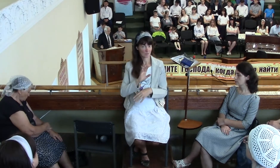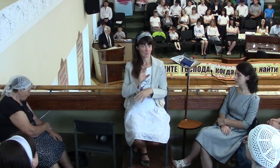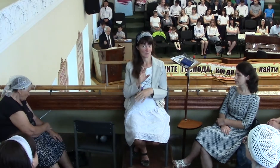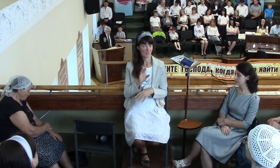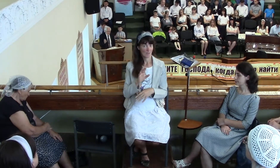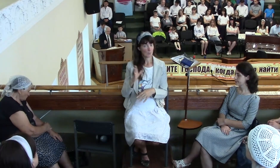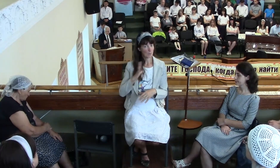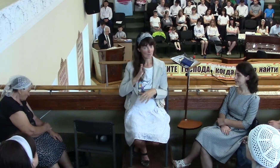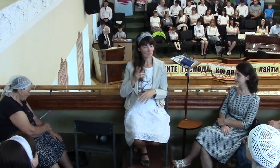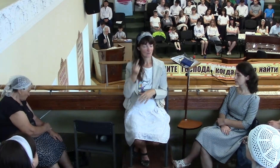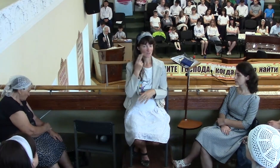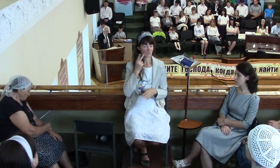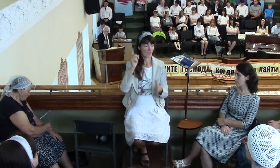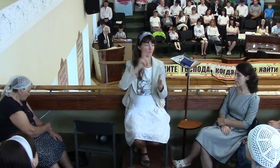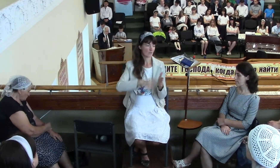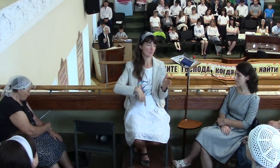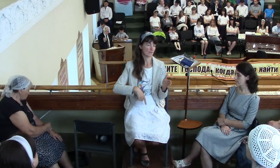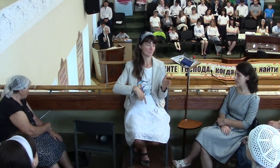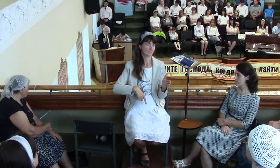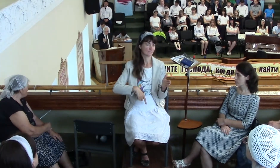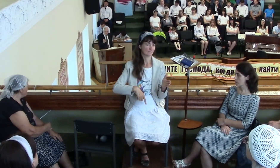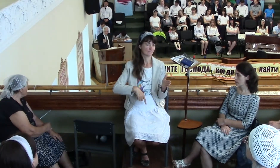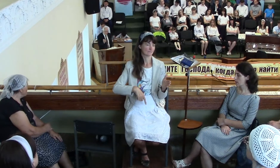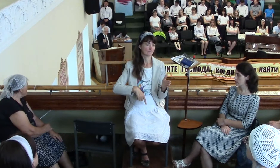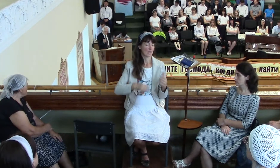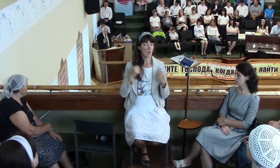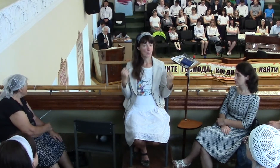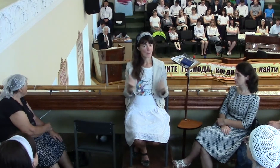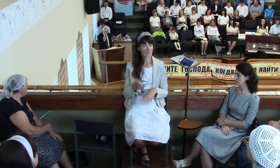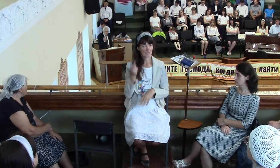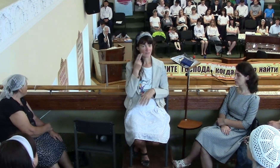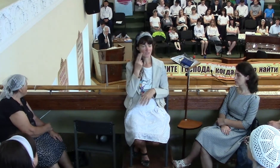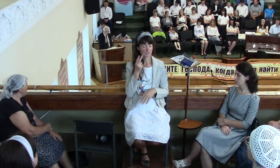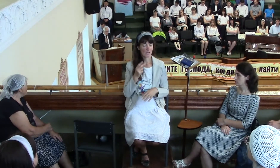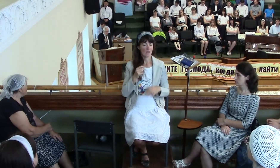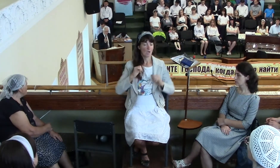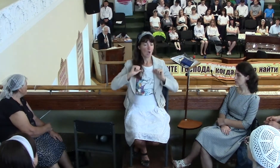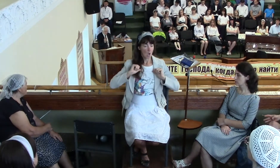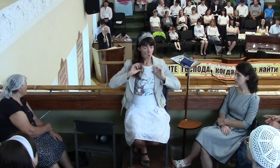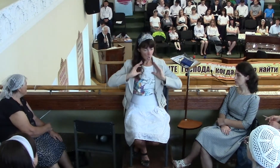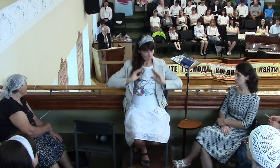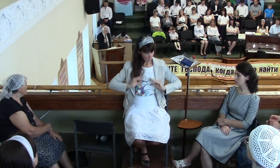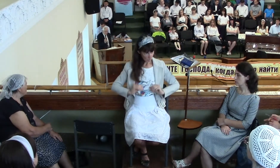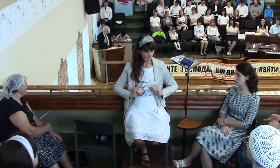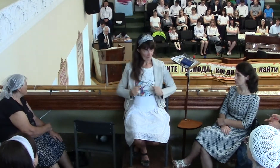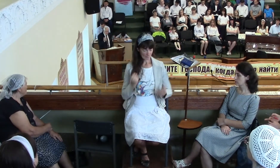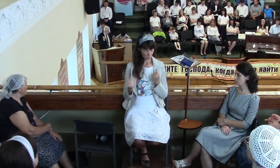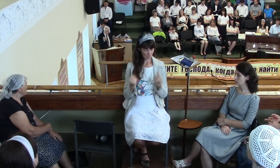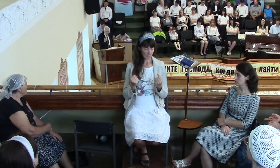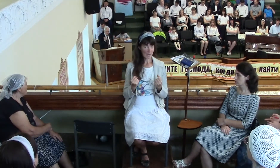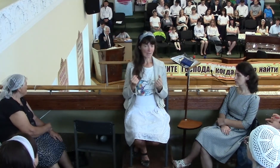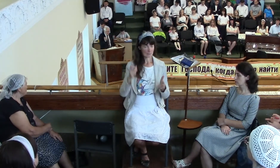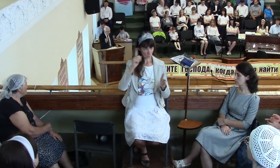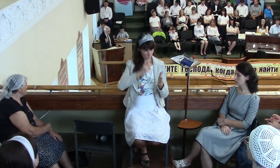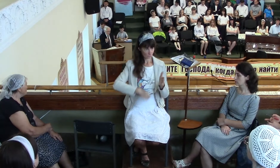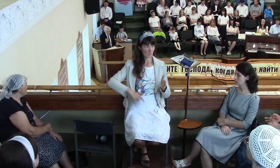всегда утешает и укрепляет верность Божия. В любой ситуации он оставался верным, и даже